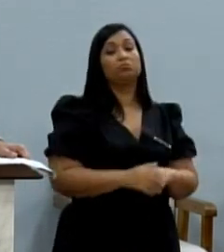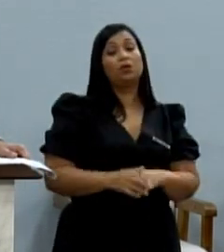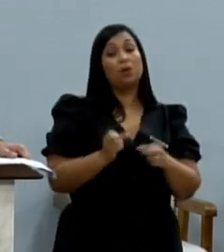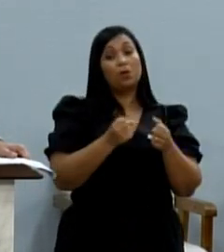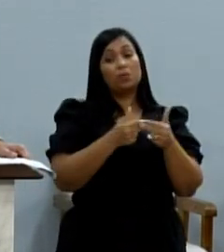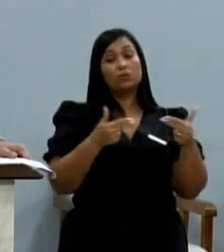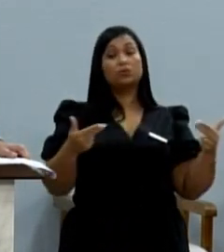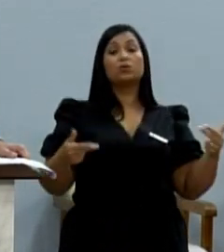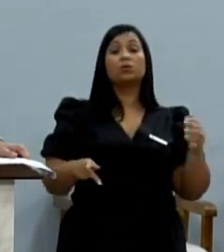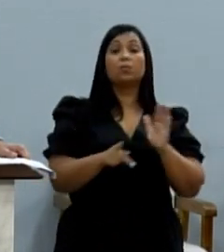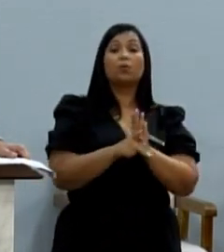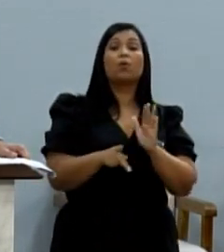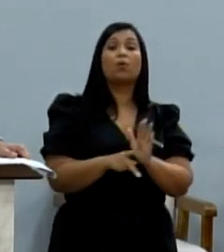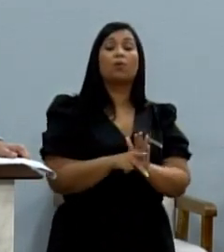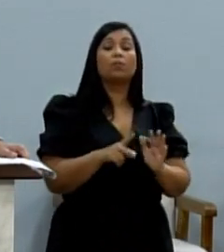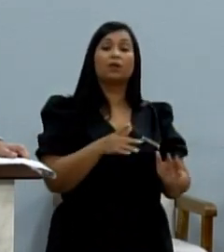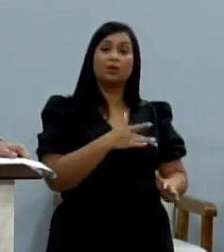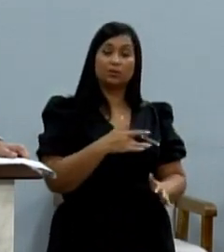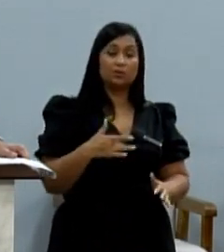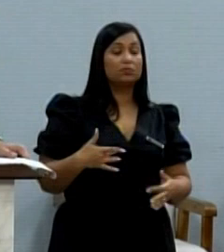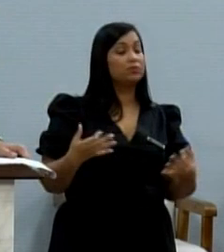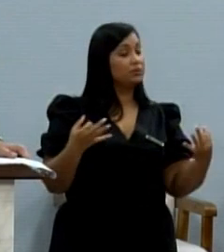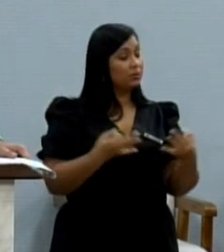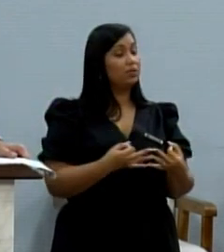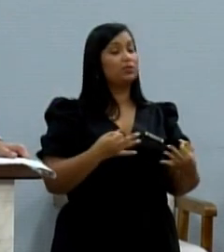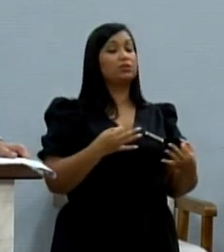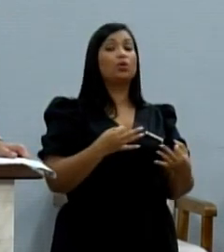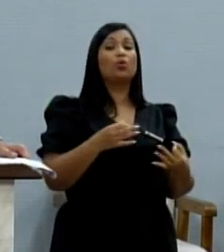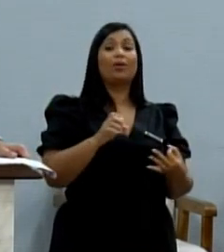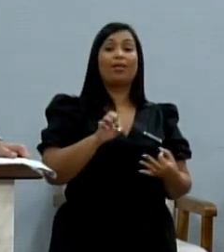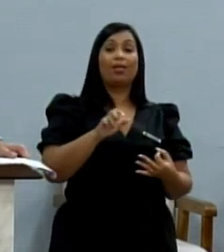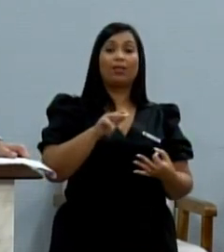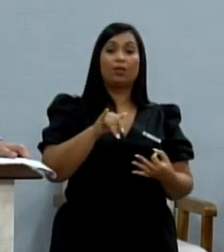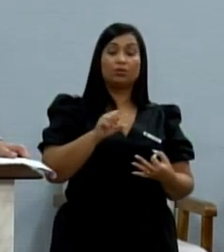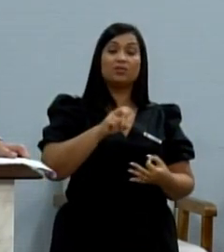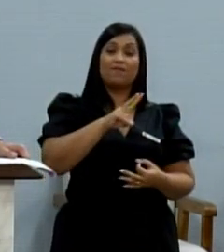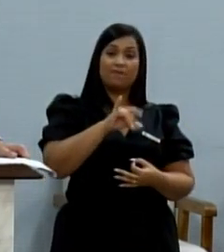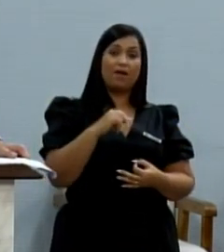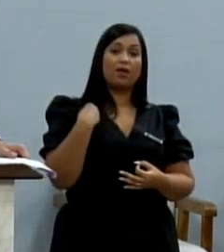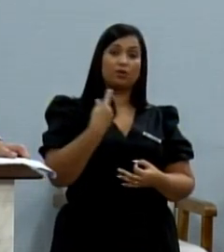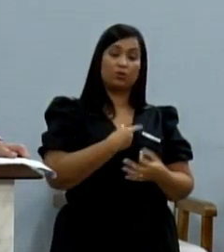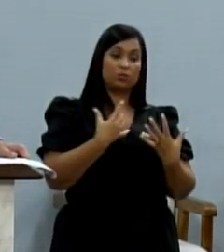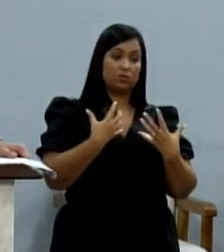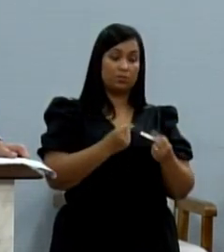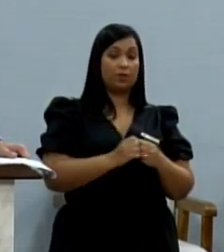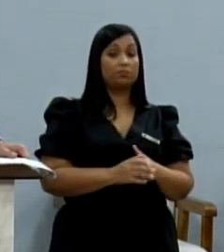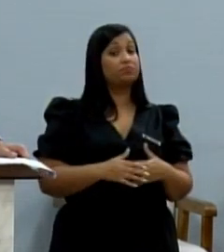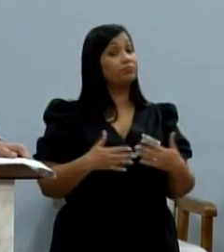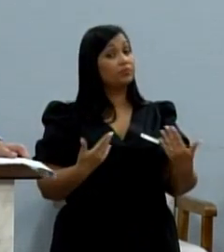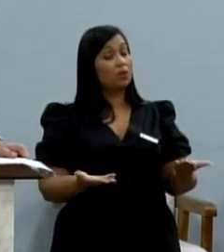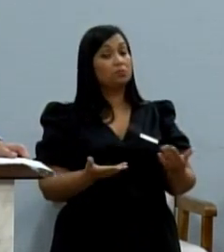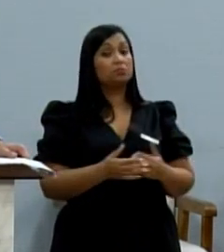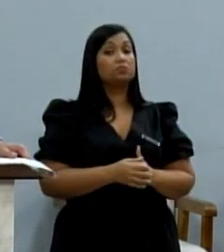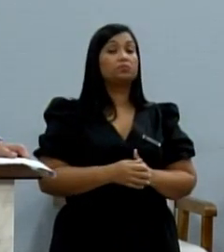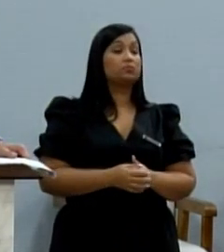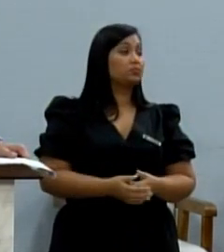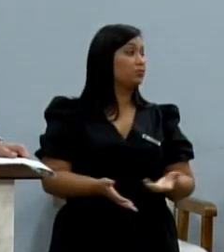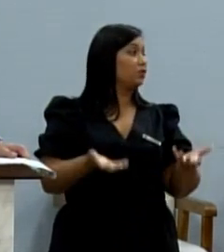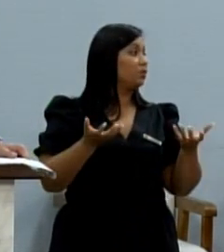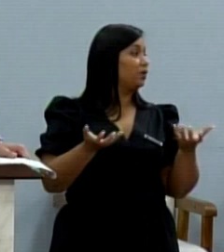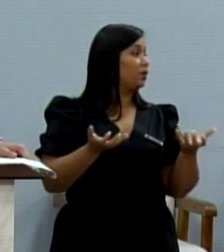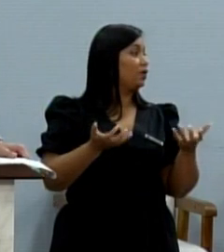questões da Saúde eu tenho certeza que o doutor Eleusis Também irá nos receber então Portanto quero